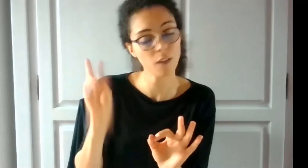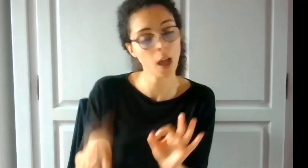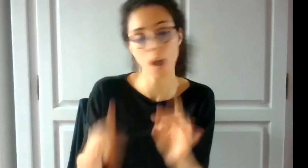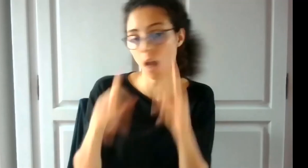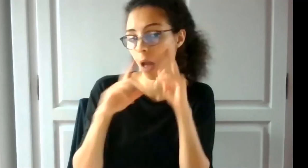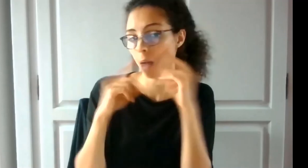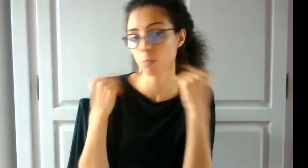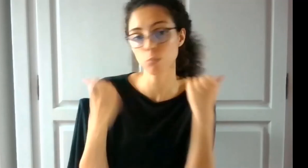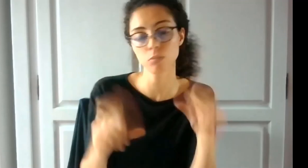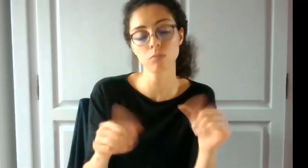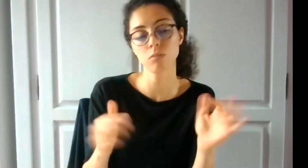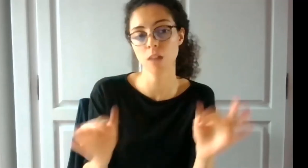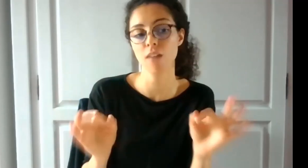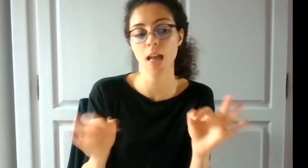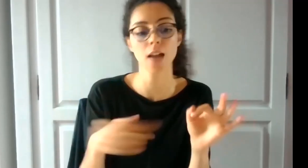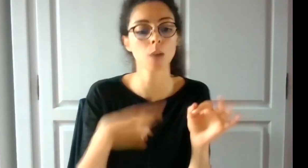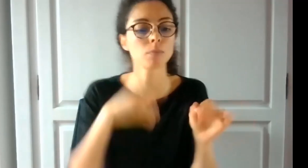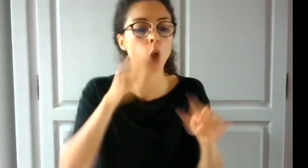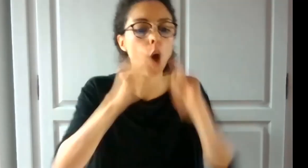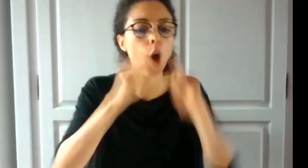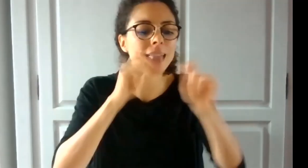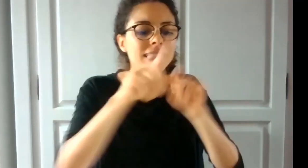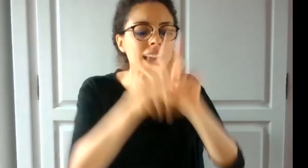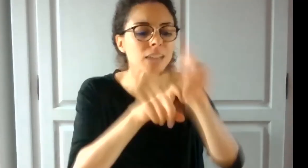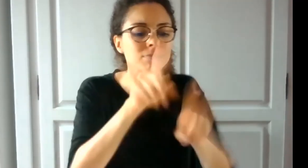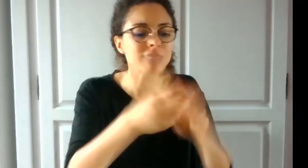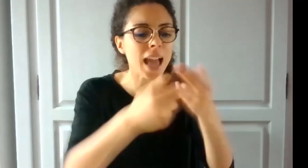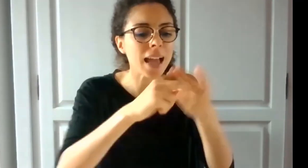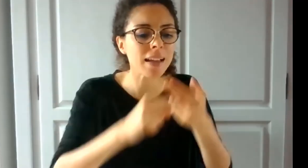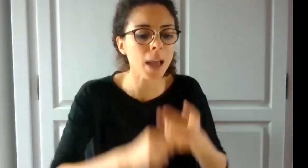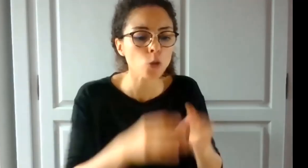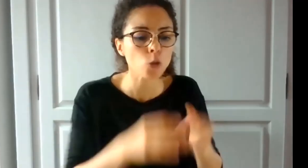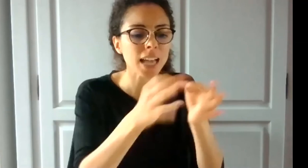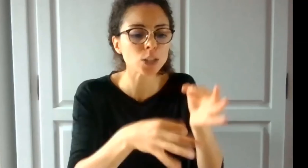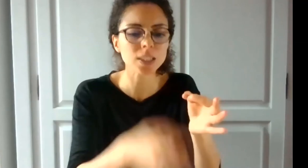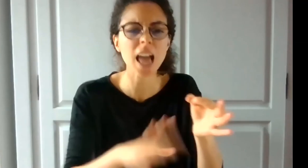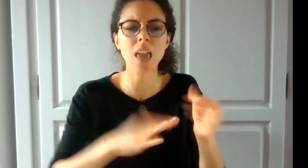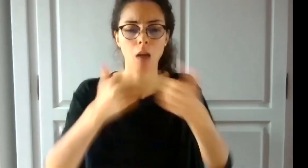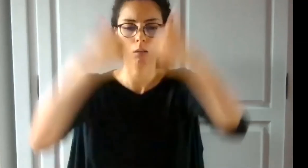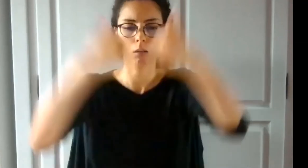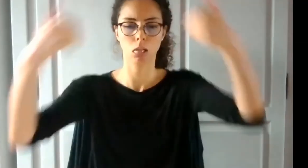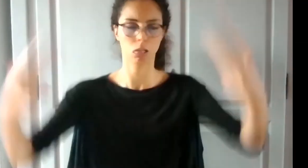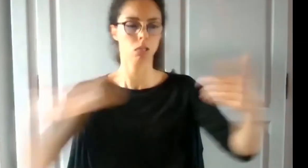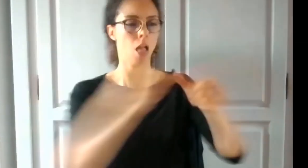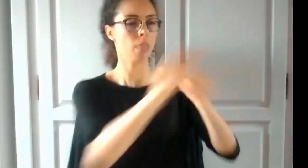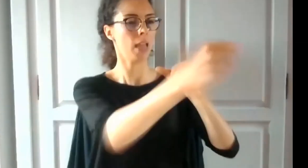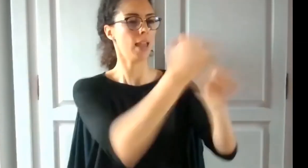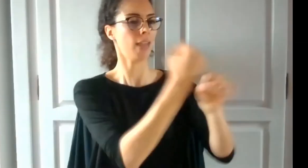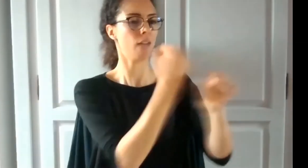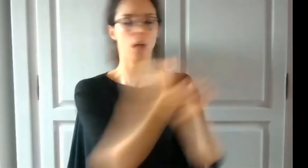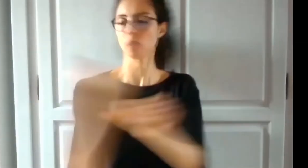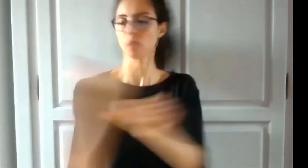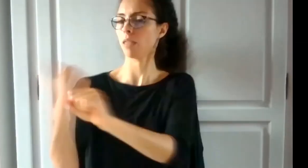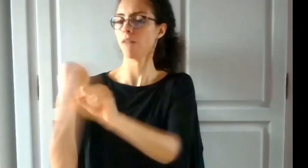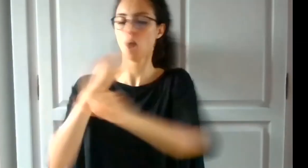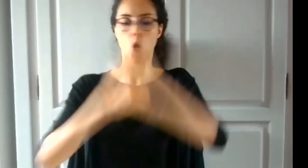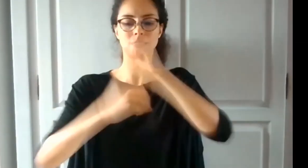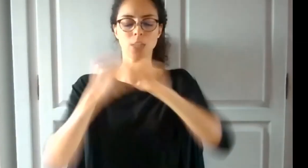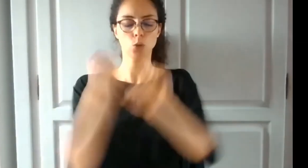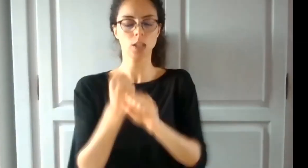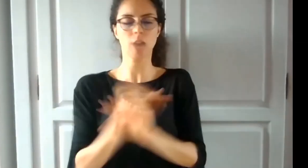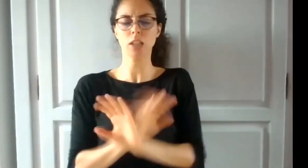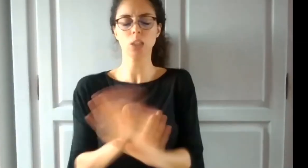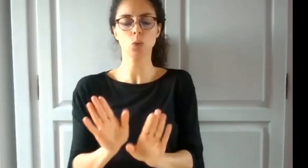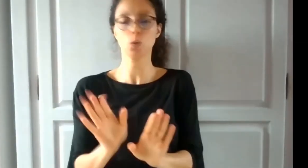la consultation, hein, les résultats sont assez clivés, hein, sur le télétravail, oui, et sur l'organisation du travail. Et on voit effectivement que pour